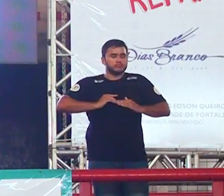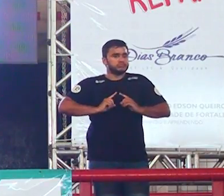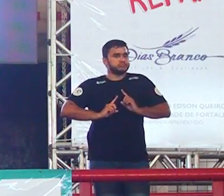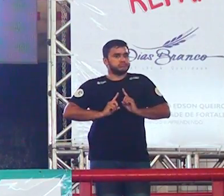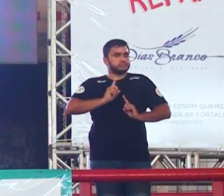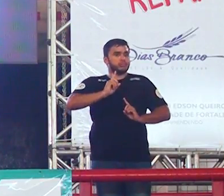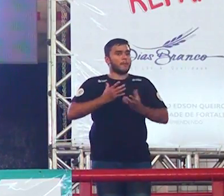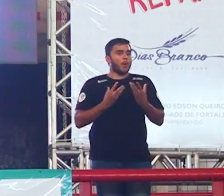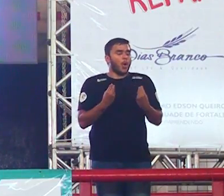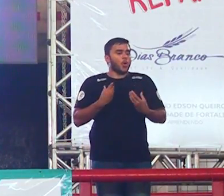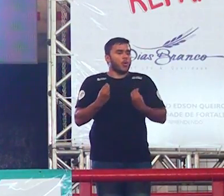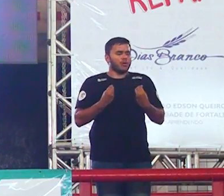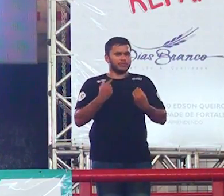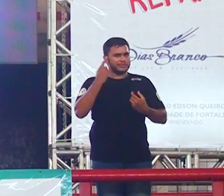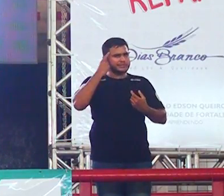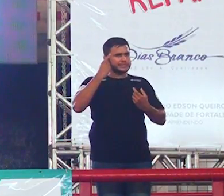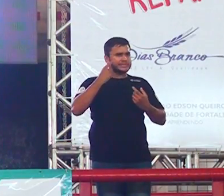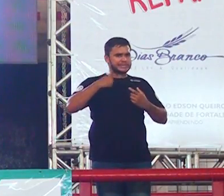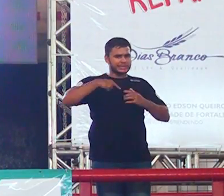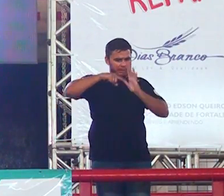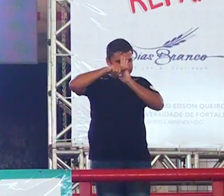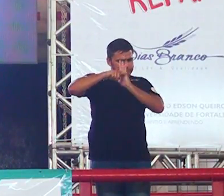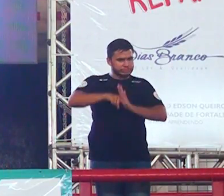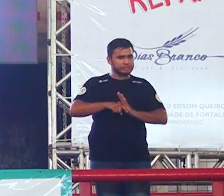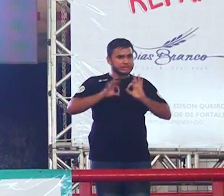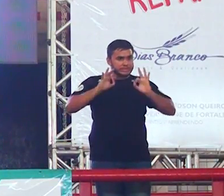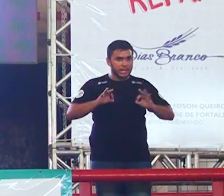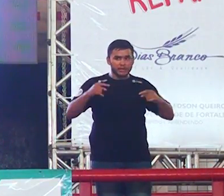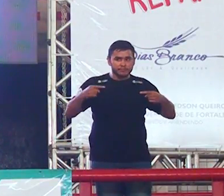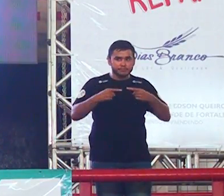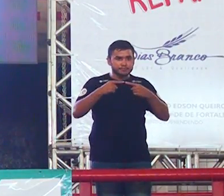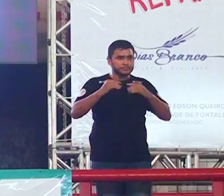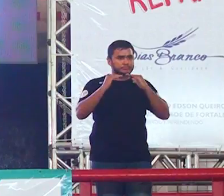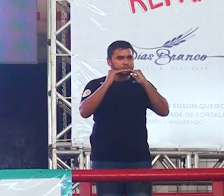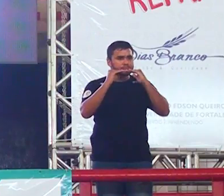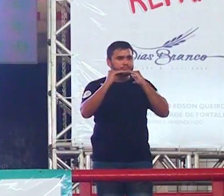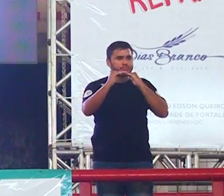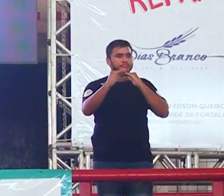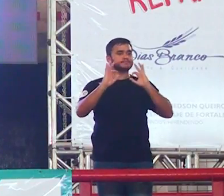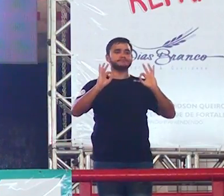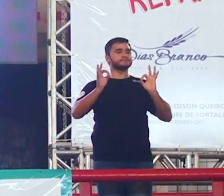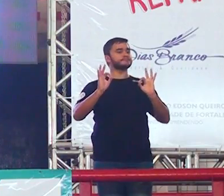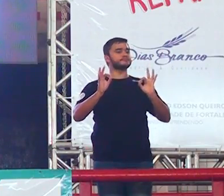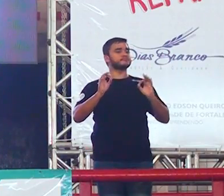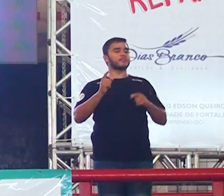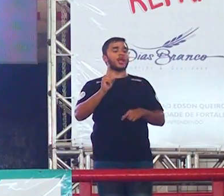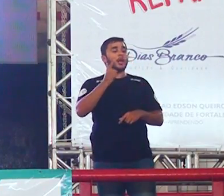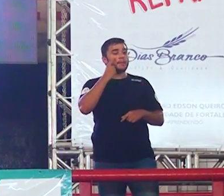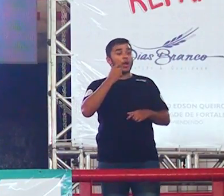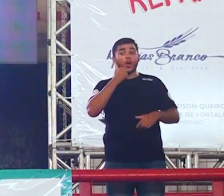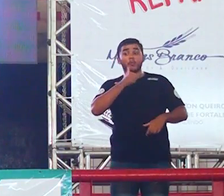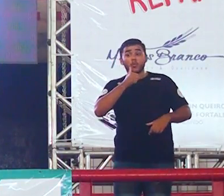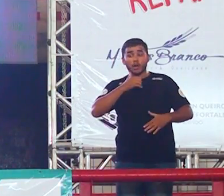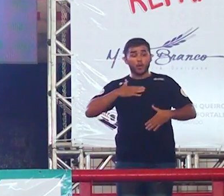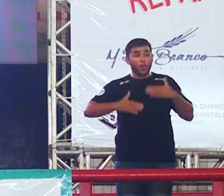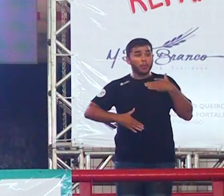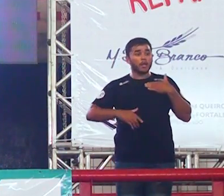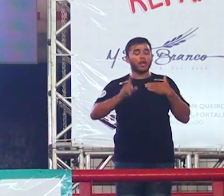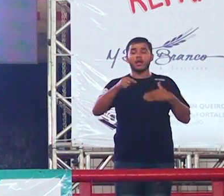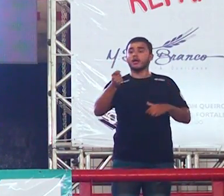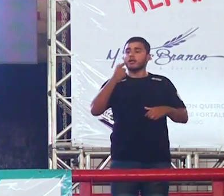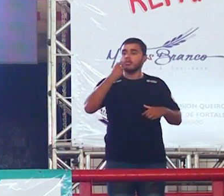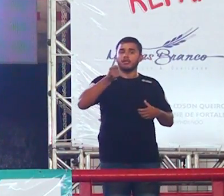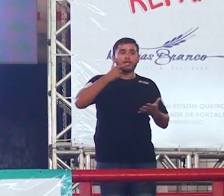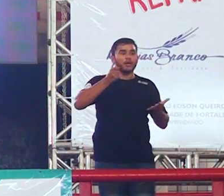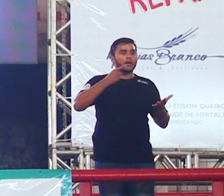que é que acontece? Você não vai ter um aumento do hormônio no corpo da mulher. Você vai ter quem? Você vai ter